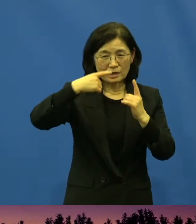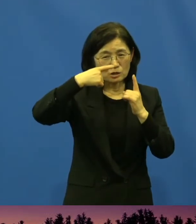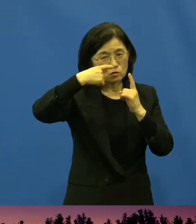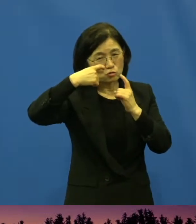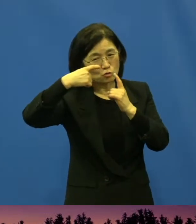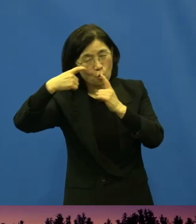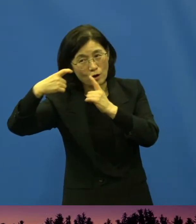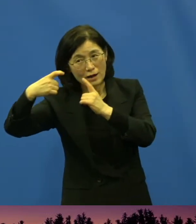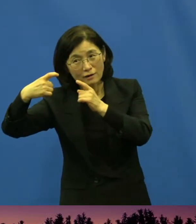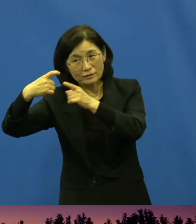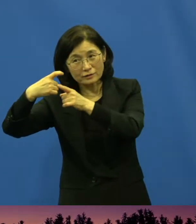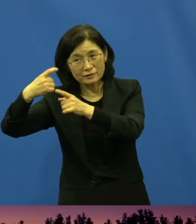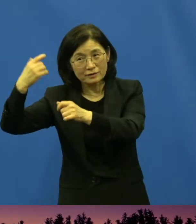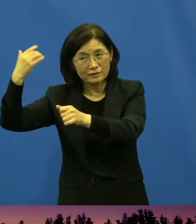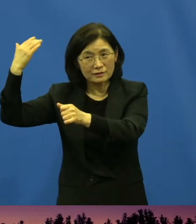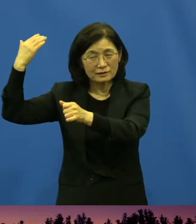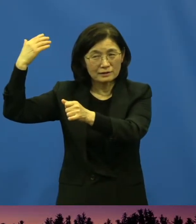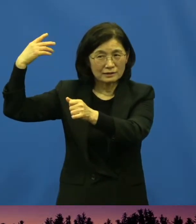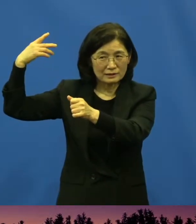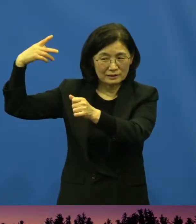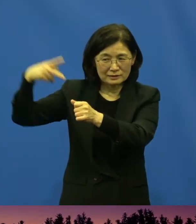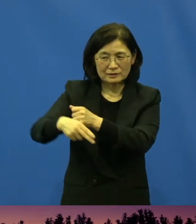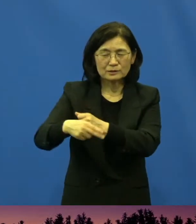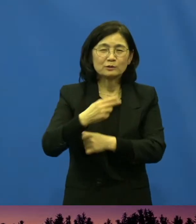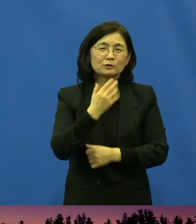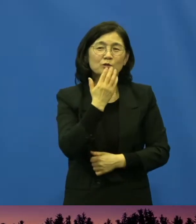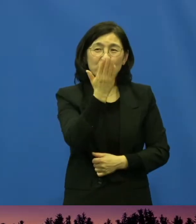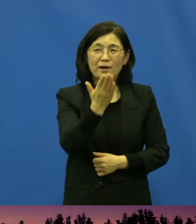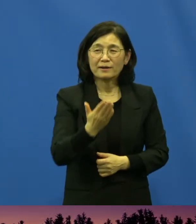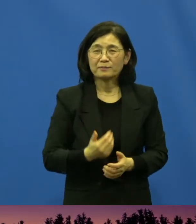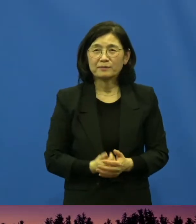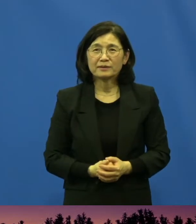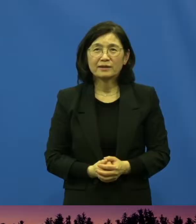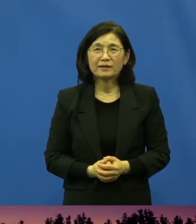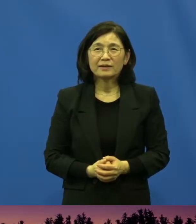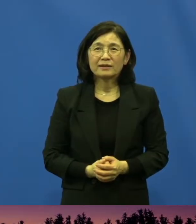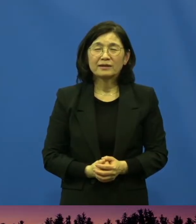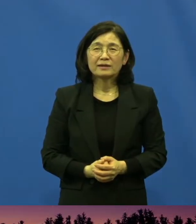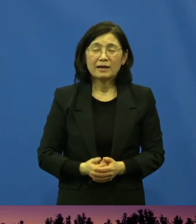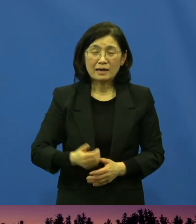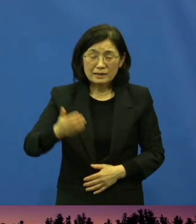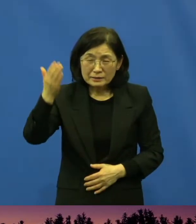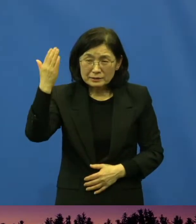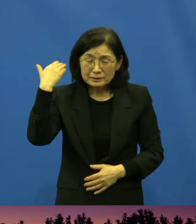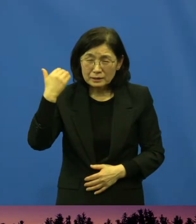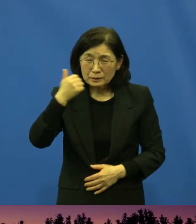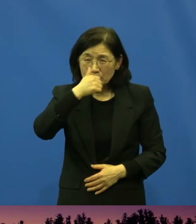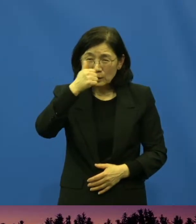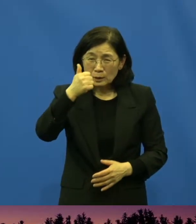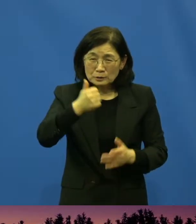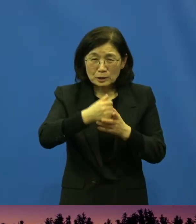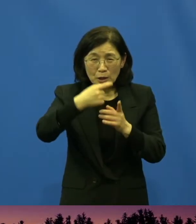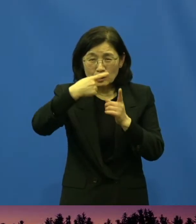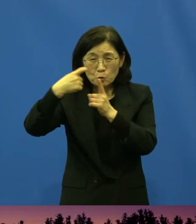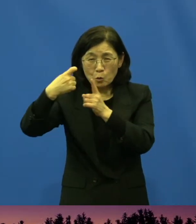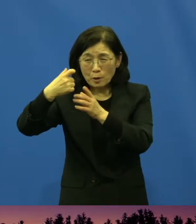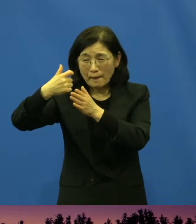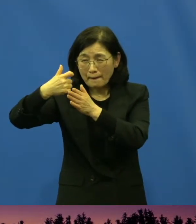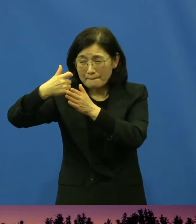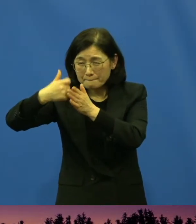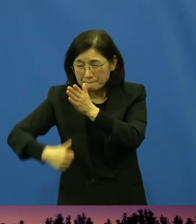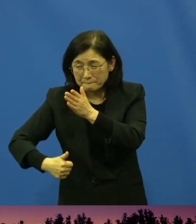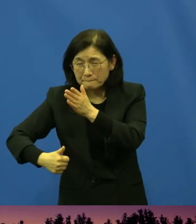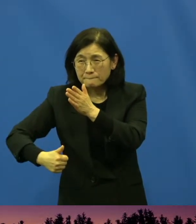거예요. 옛날에는 다 걸려 넘어졌어요. 왜? 내가 아직 미숙하니까. 유혹에 넘어간 거예요. 내 몸이